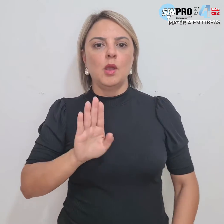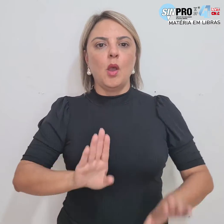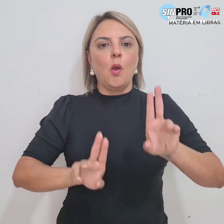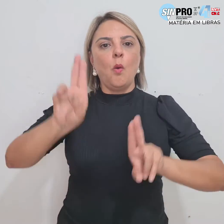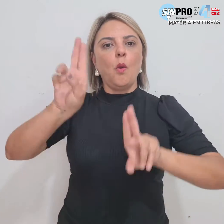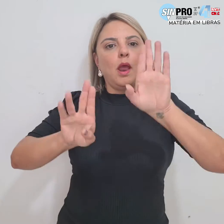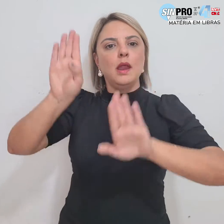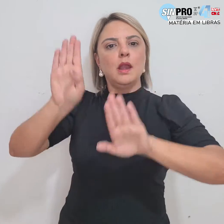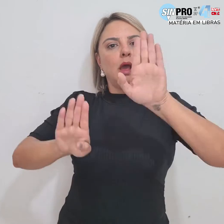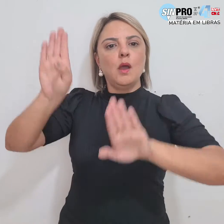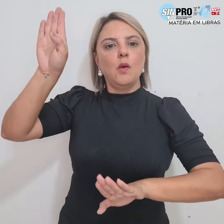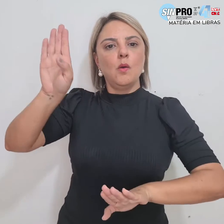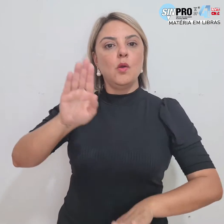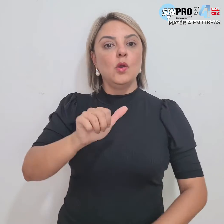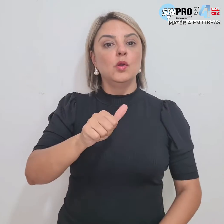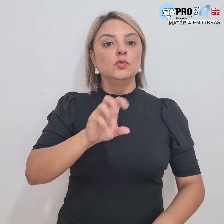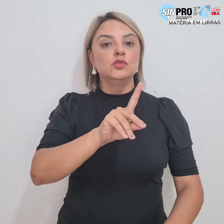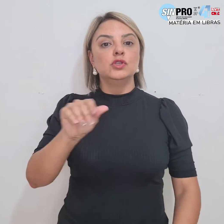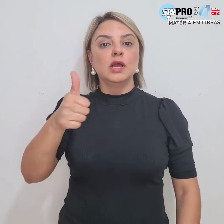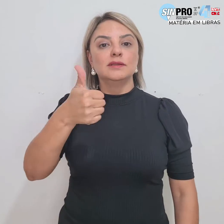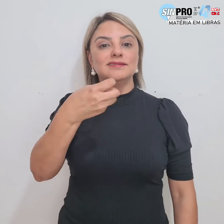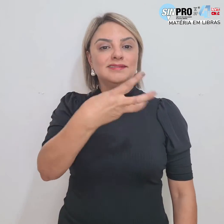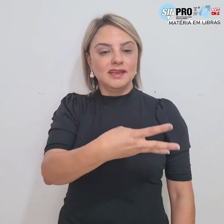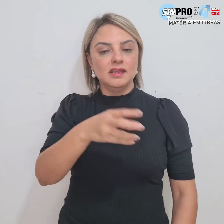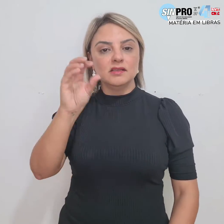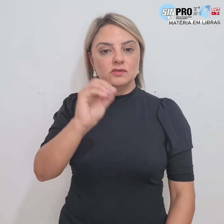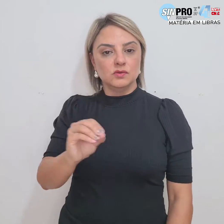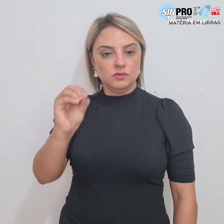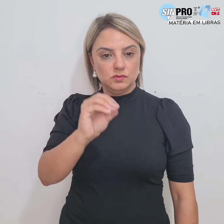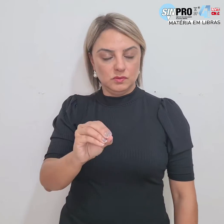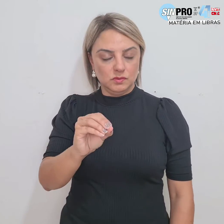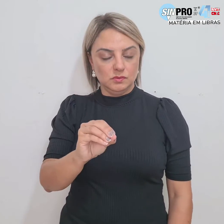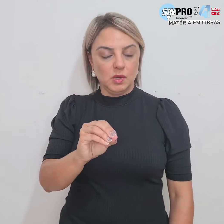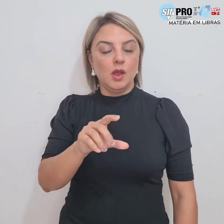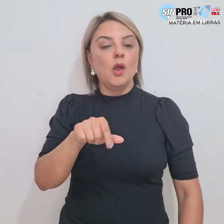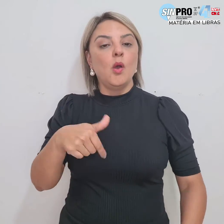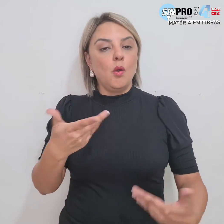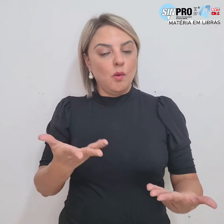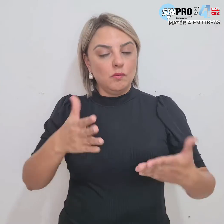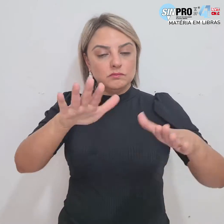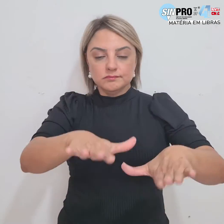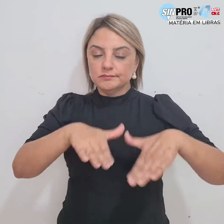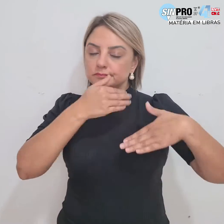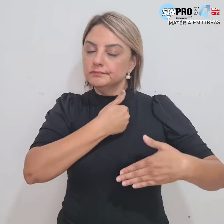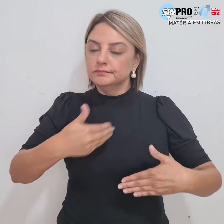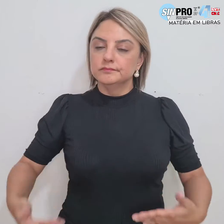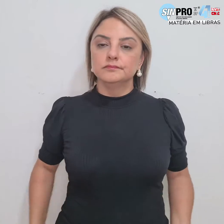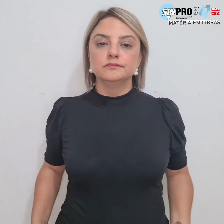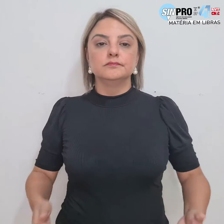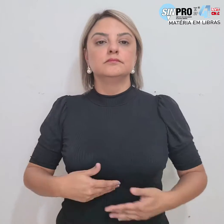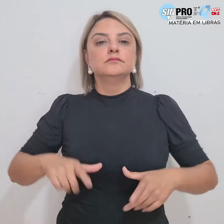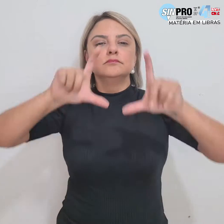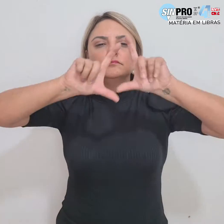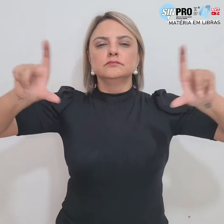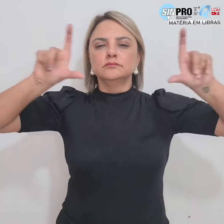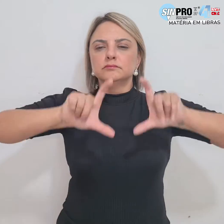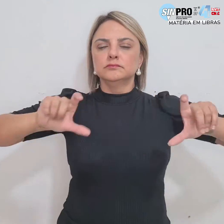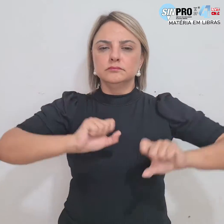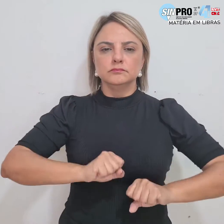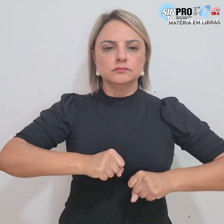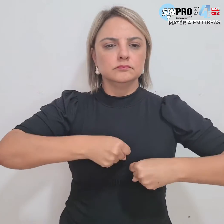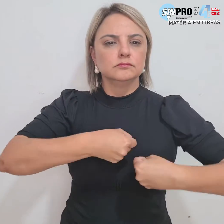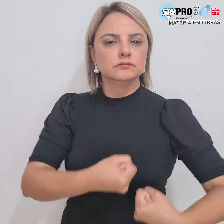cujo leilão está previsto para ocorrer no dia 13 de outubro pela B3. O ato público será encerrado com um